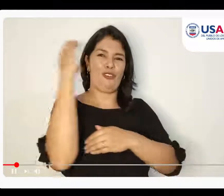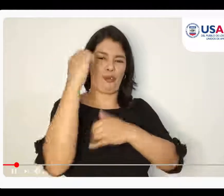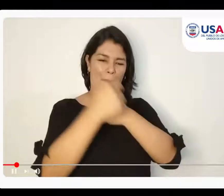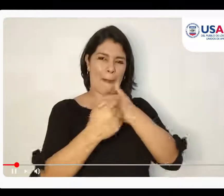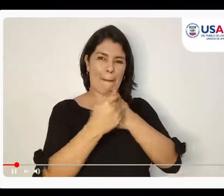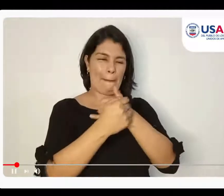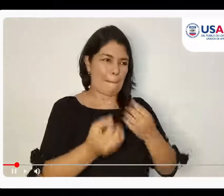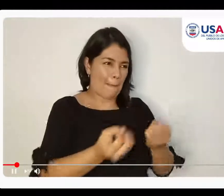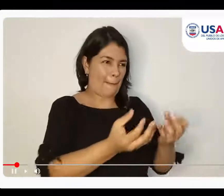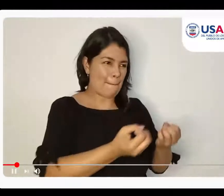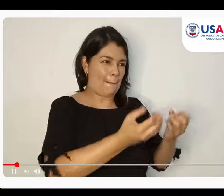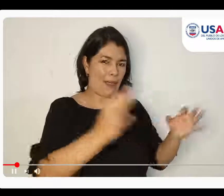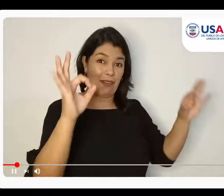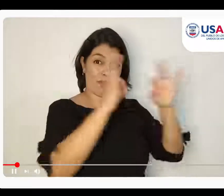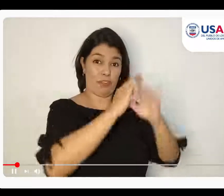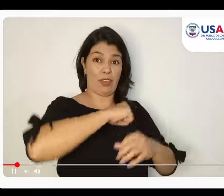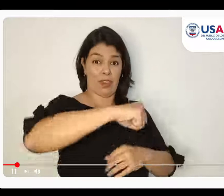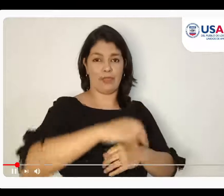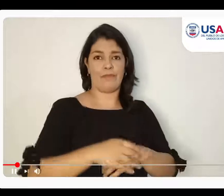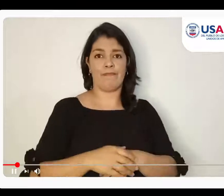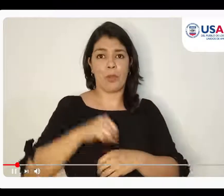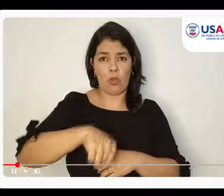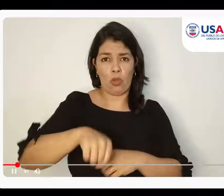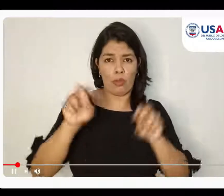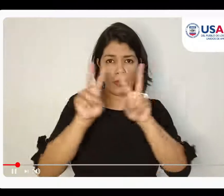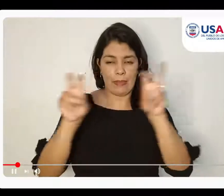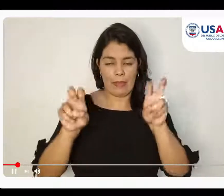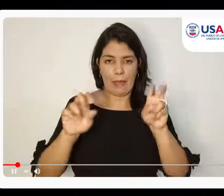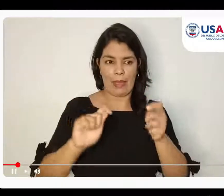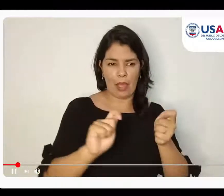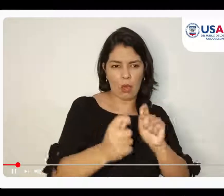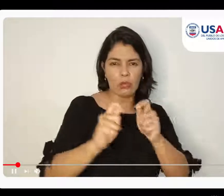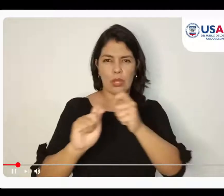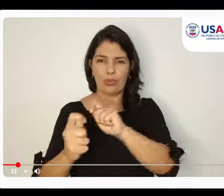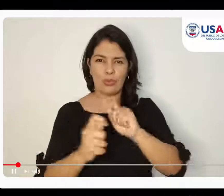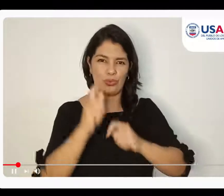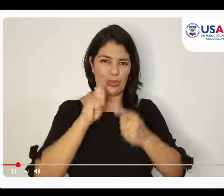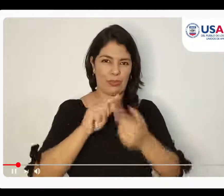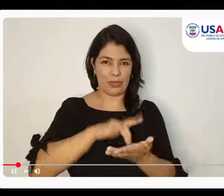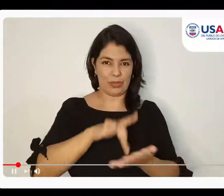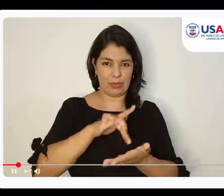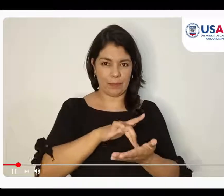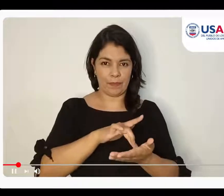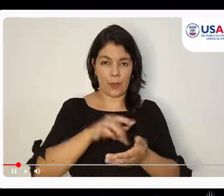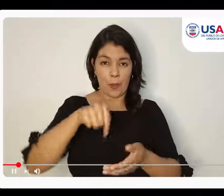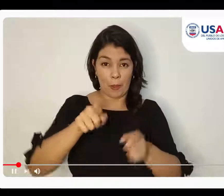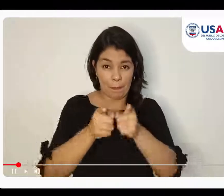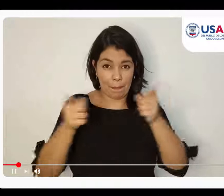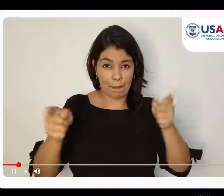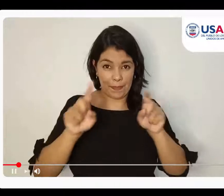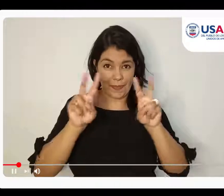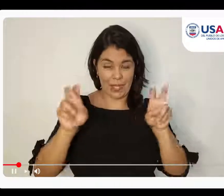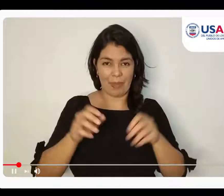hablar acerca de los ajustes razonables para la participación, pero para contarnos acerca del tema del día de hoy le doy la bienvenida a mi compañero